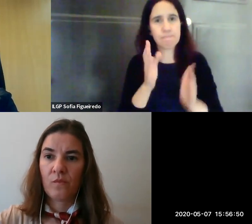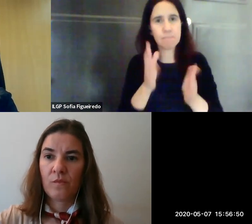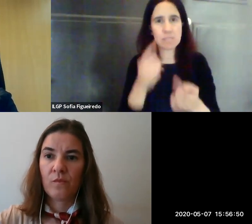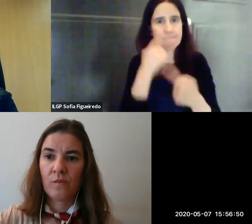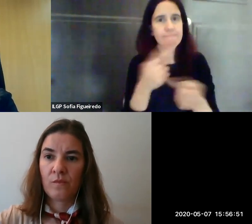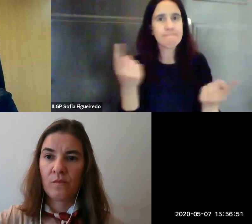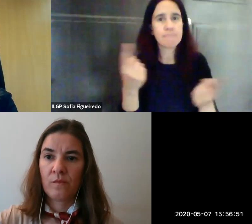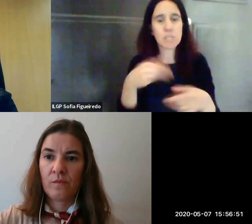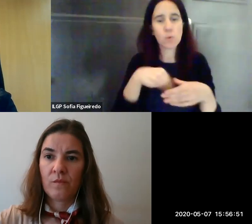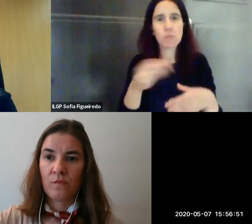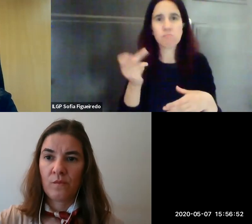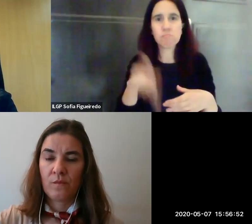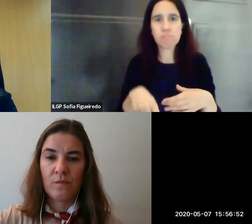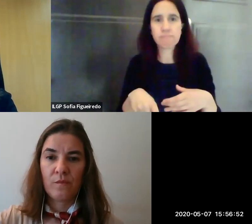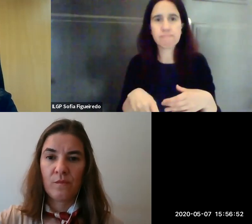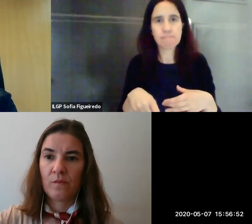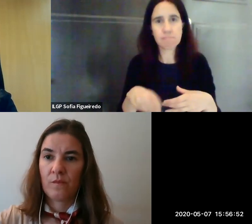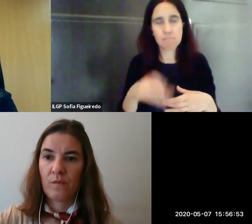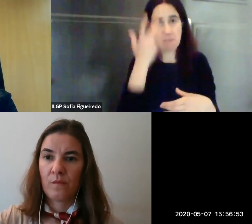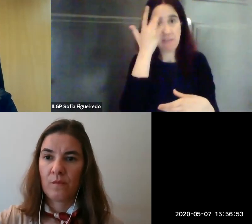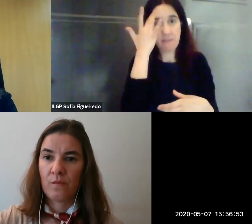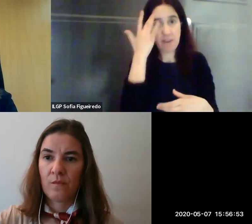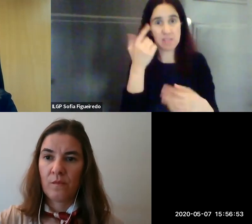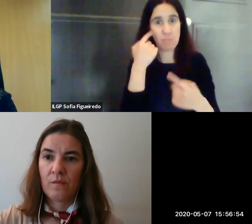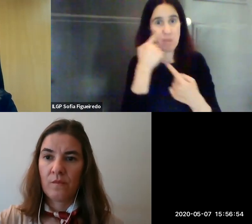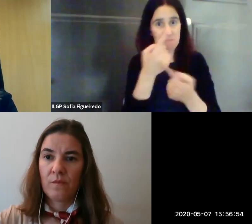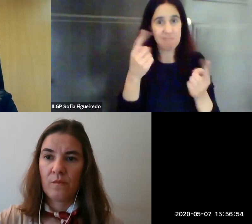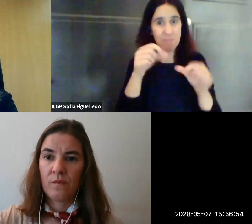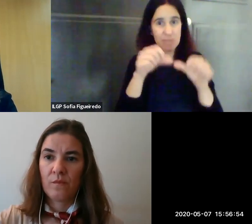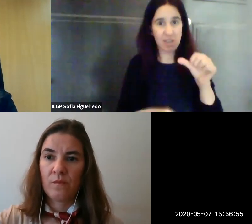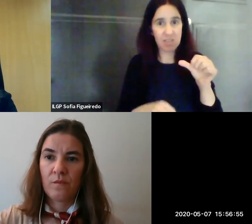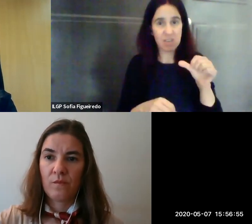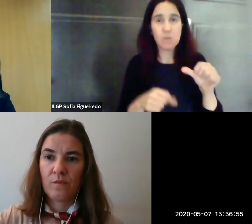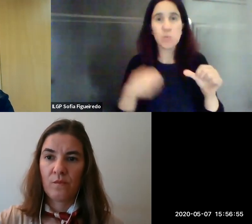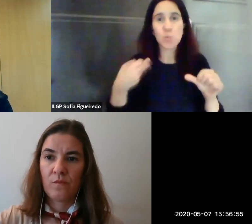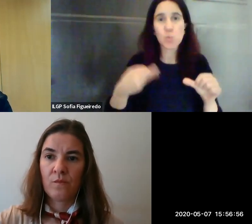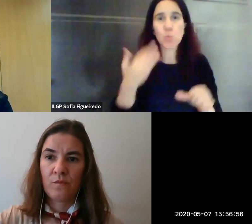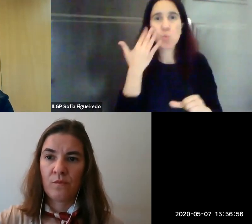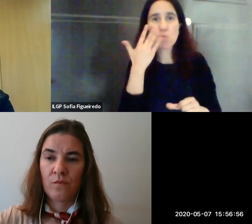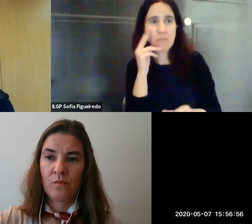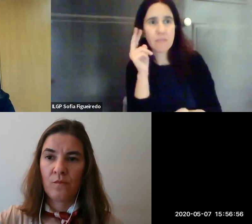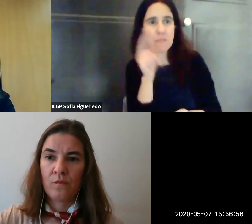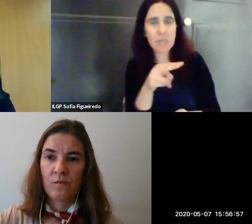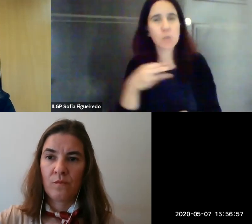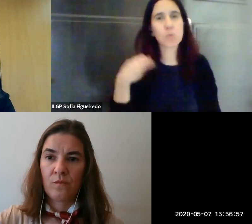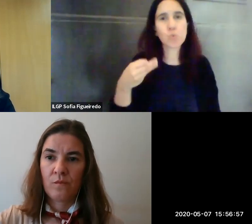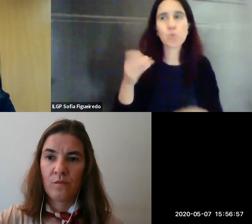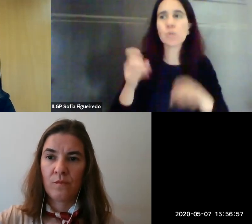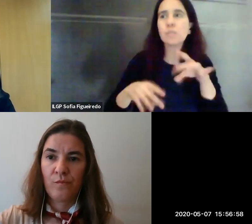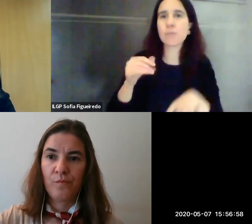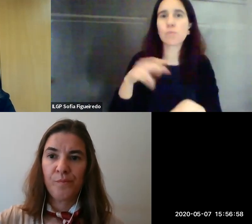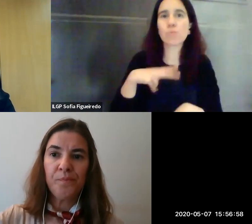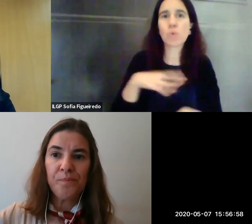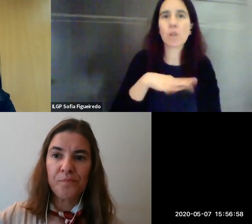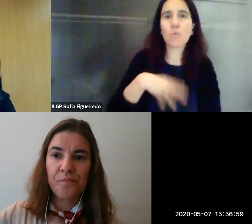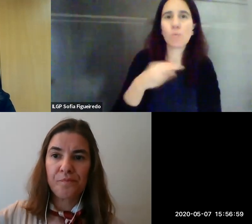num contexto em que é muito fácil que essas mensagens surjam, todos os dias olhamos para os números, todos os dias vemos o que é que se passa em Portugal e no mundo